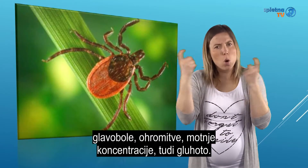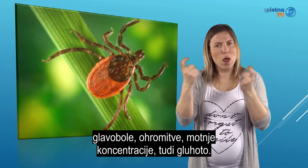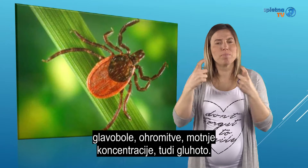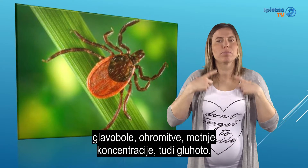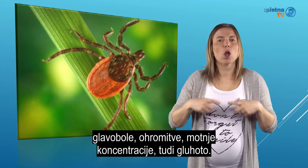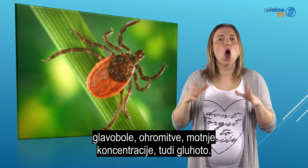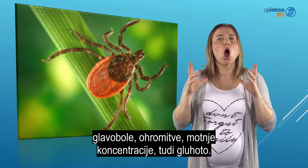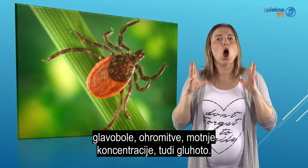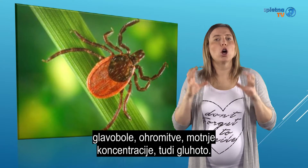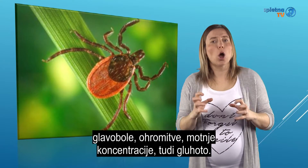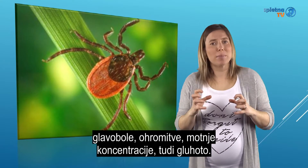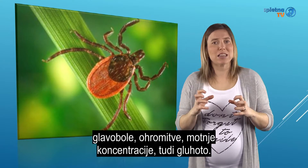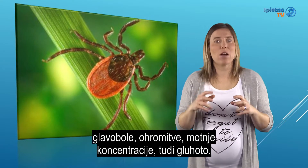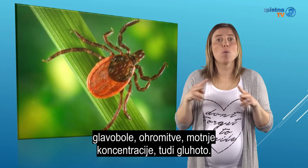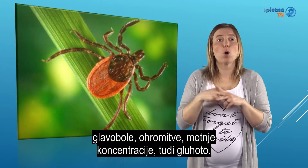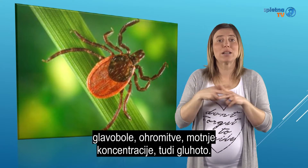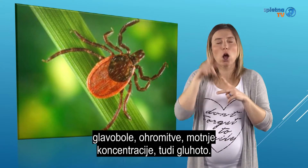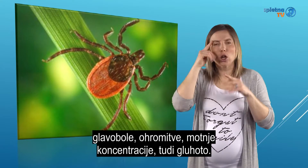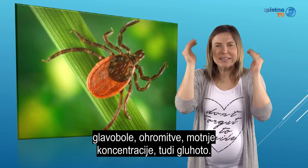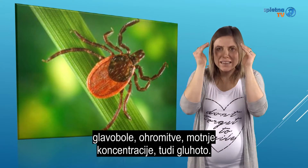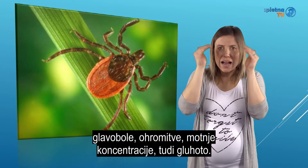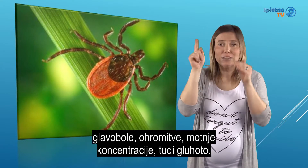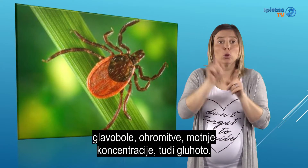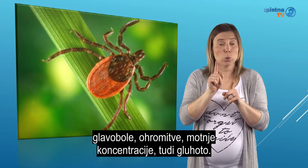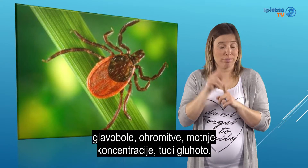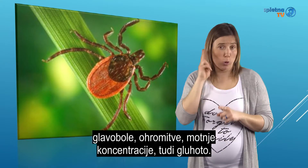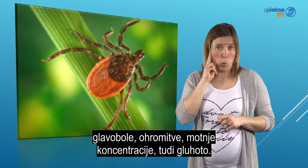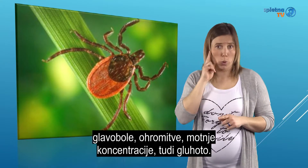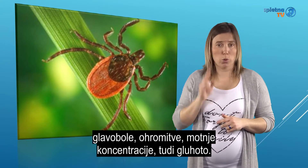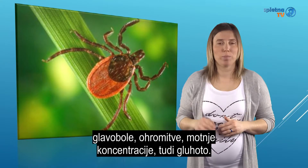motnje koncentracije, tudi gluhoto.